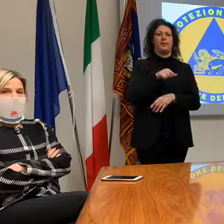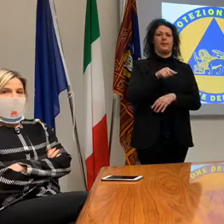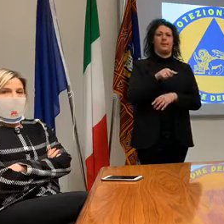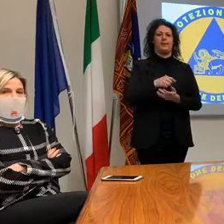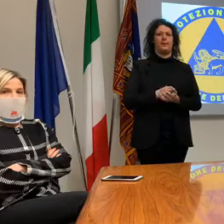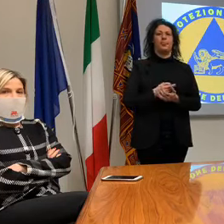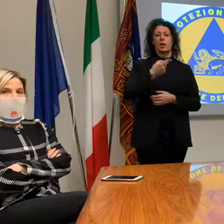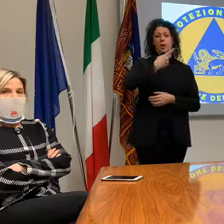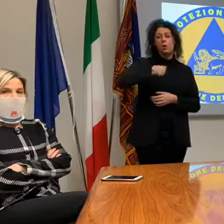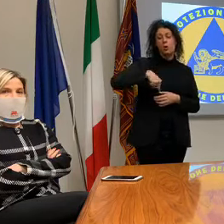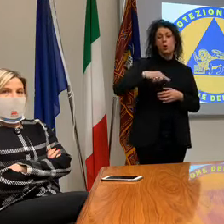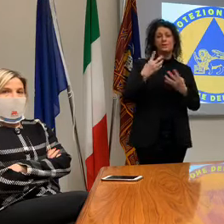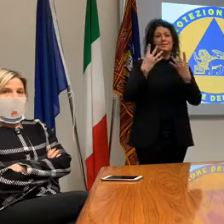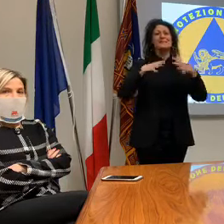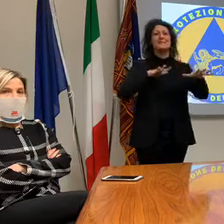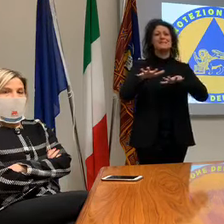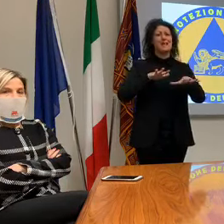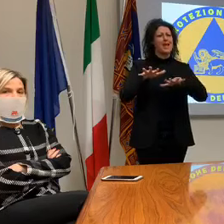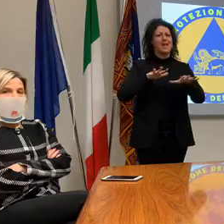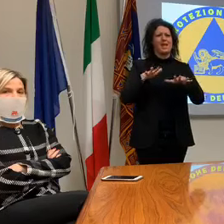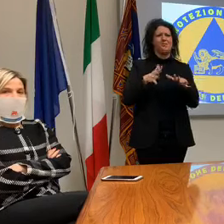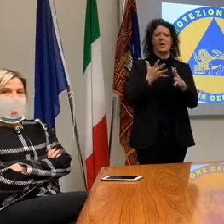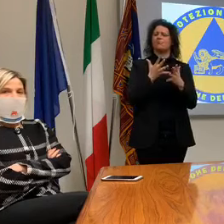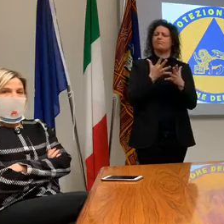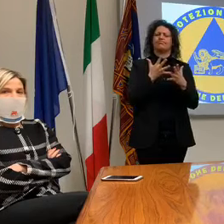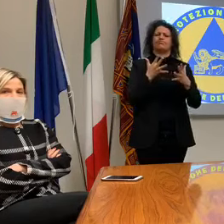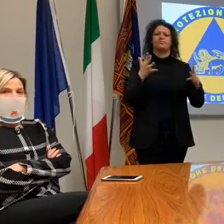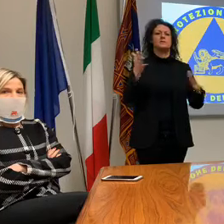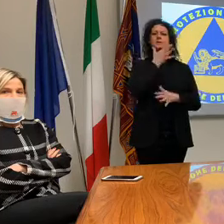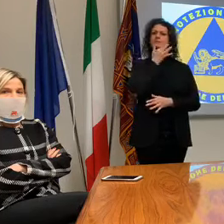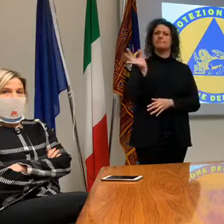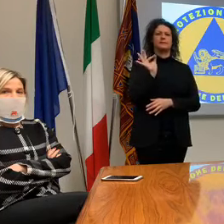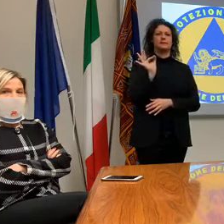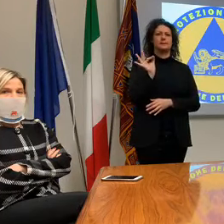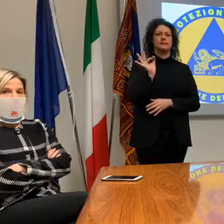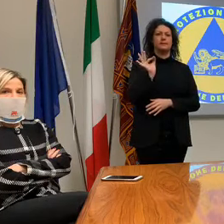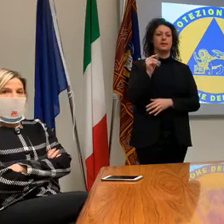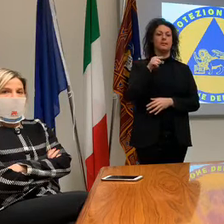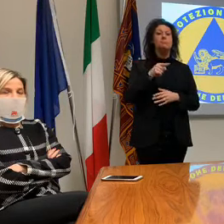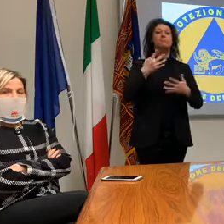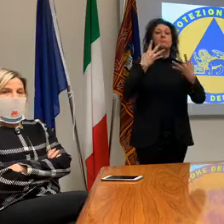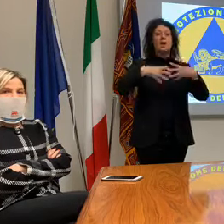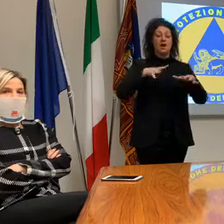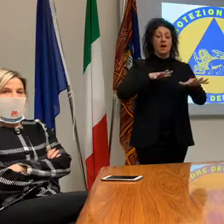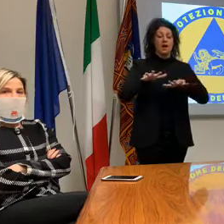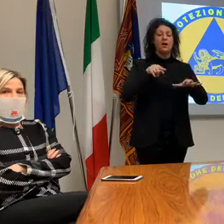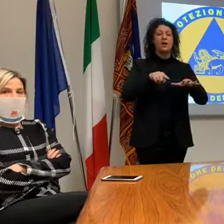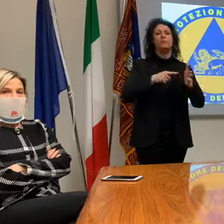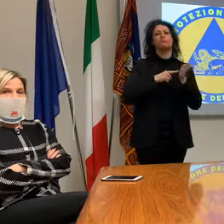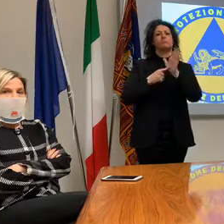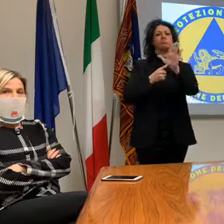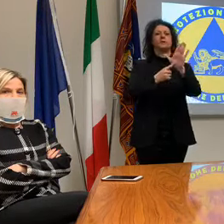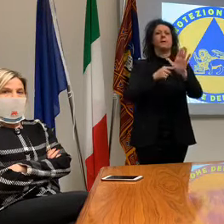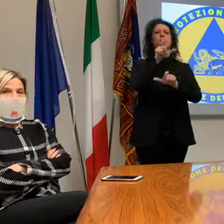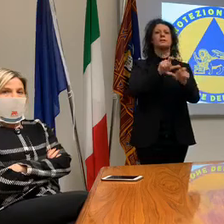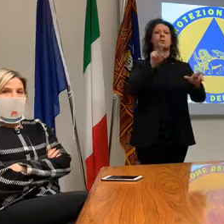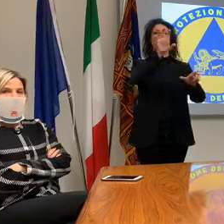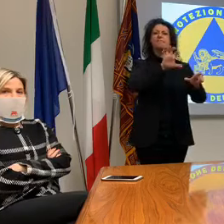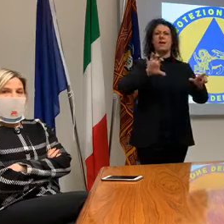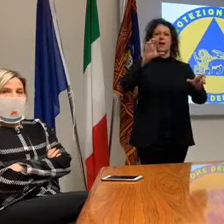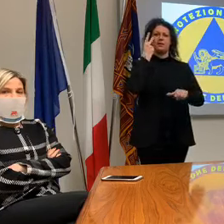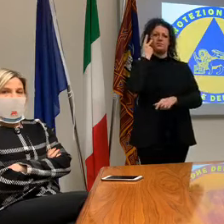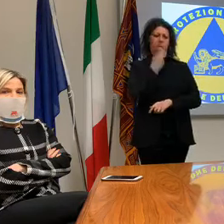guerra favolosa e io spero che questa macchina da guerra dimostri fino in fondo ai veneti quello che io vi ho sempre detto, cioè vedrete che quando